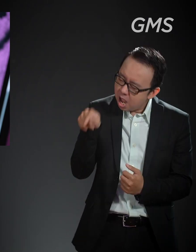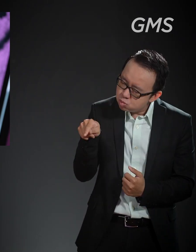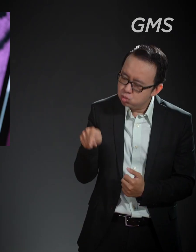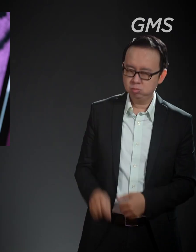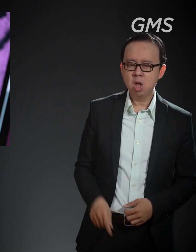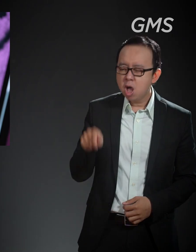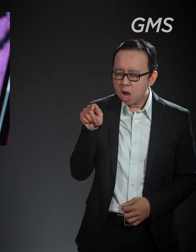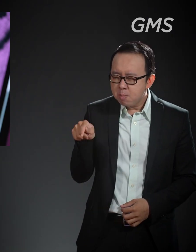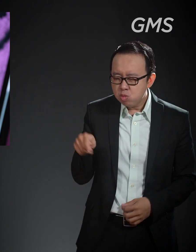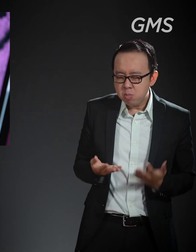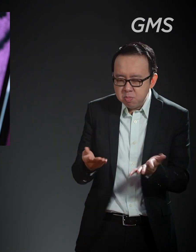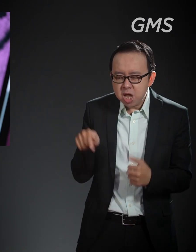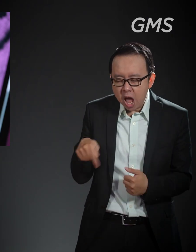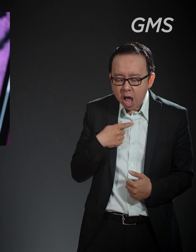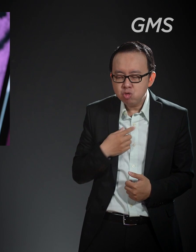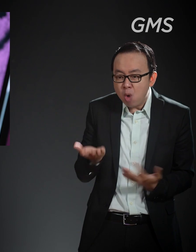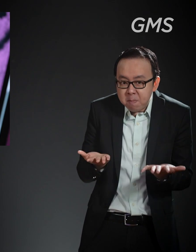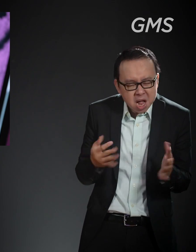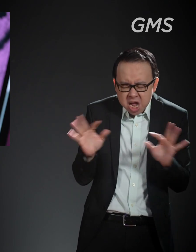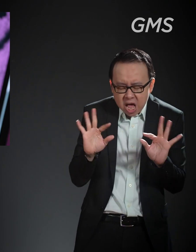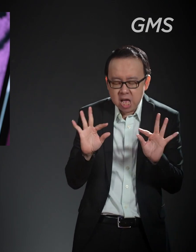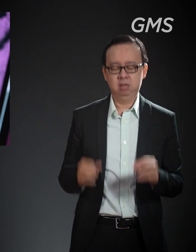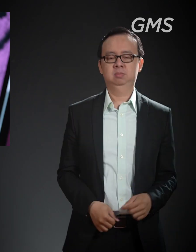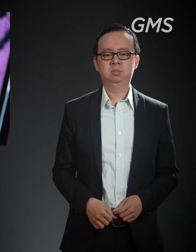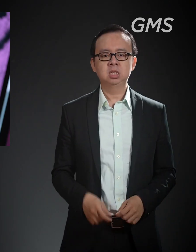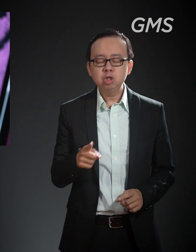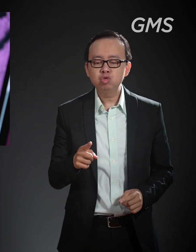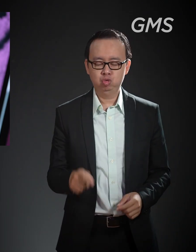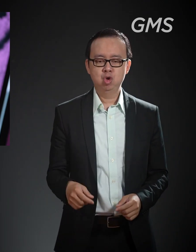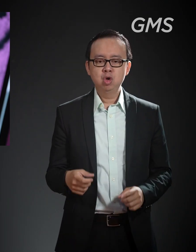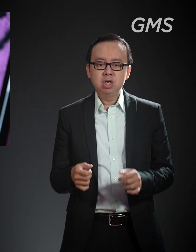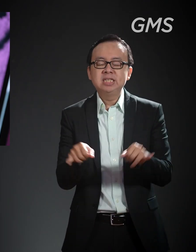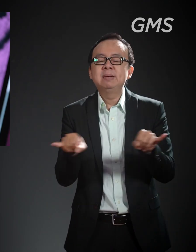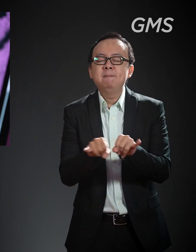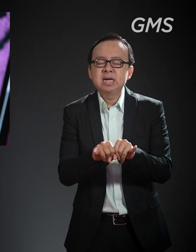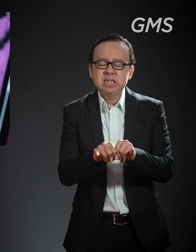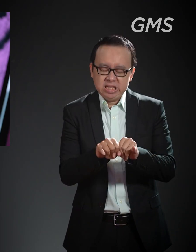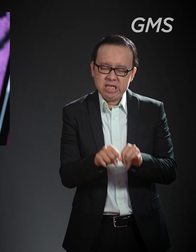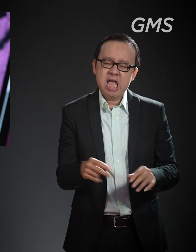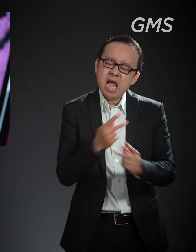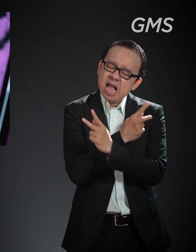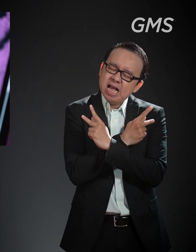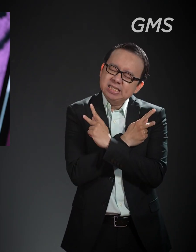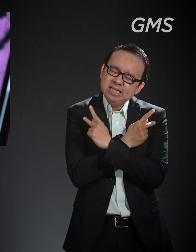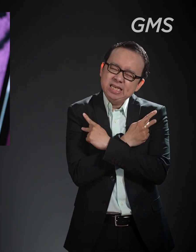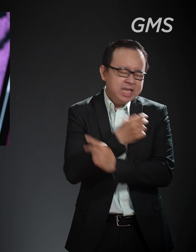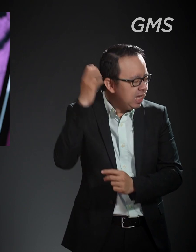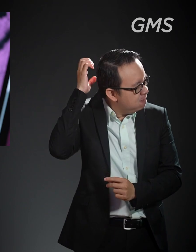bersyarat. Seperti kasih ibu kepada kita, memberi tanpa ingin kembali.